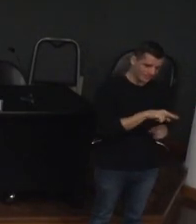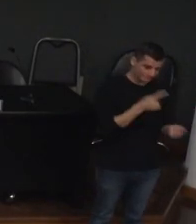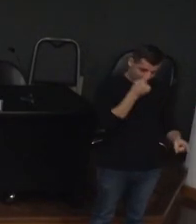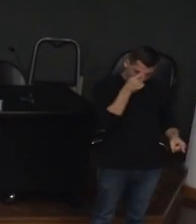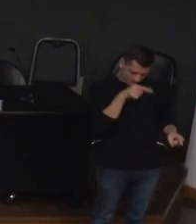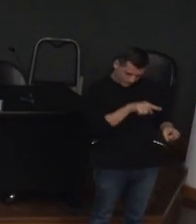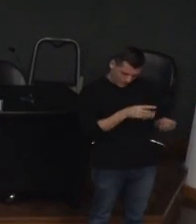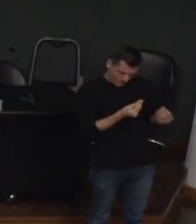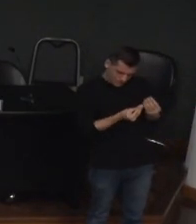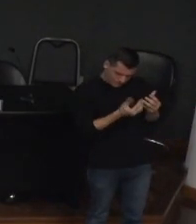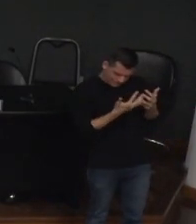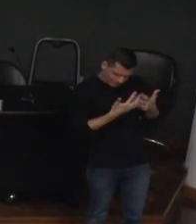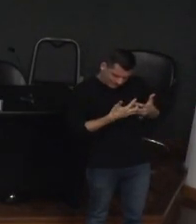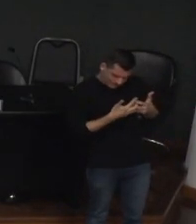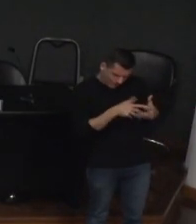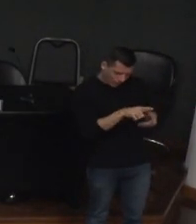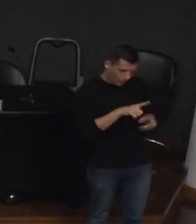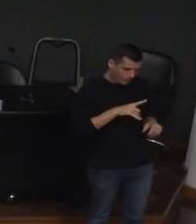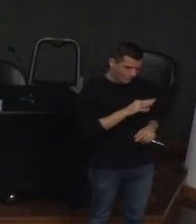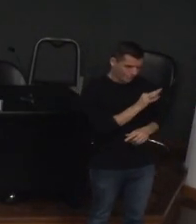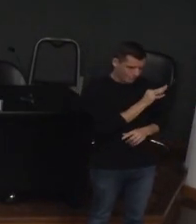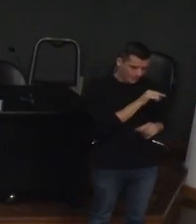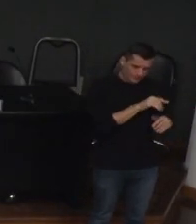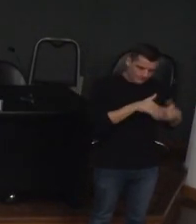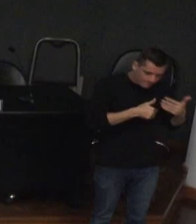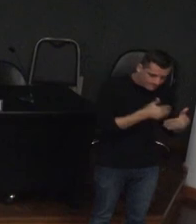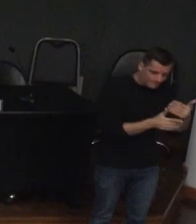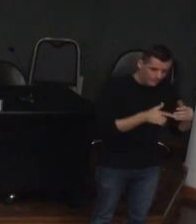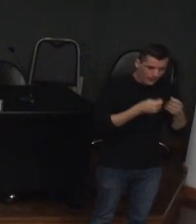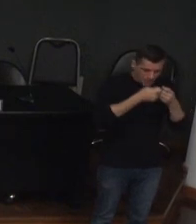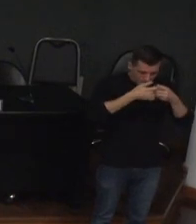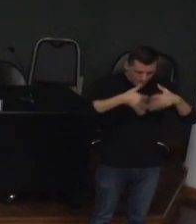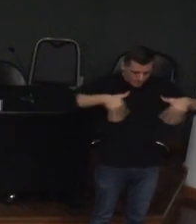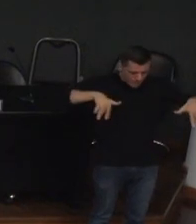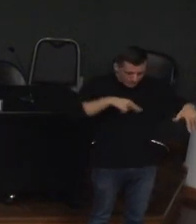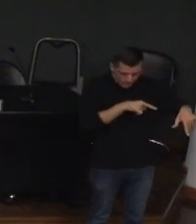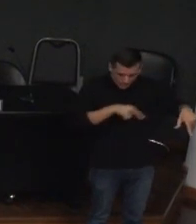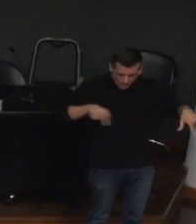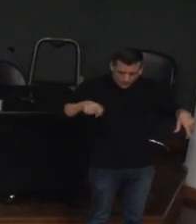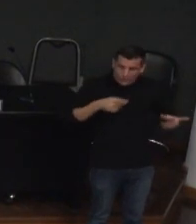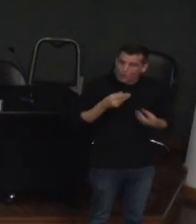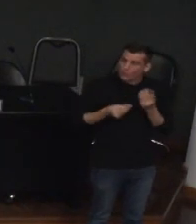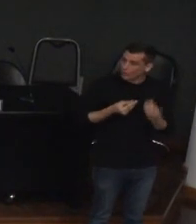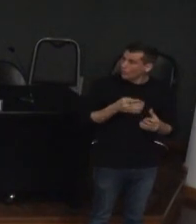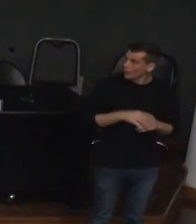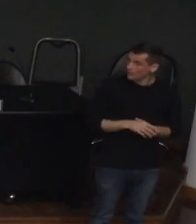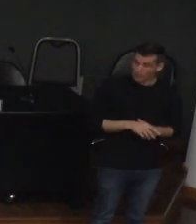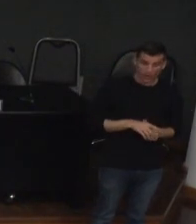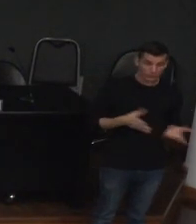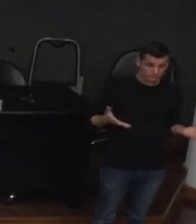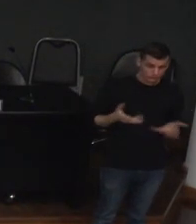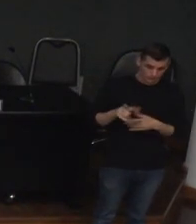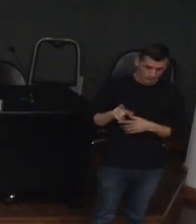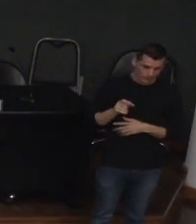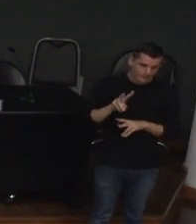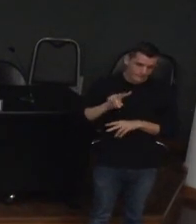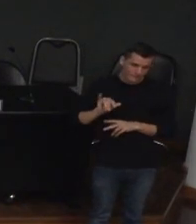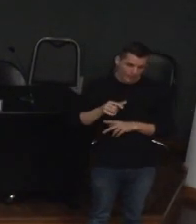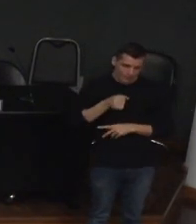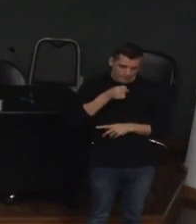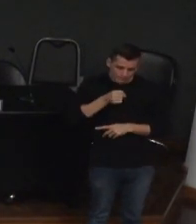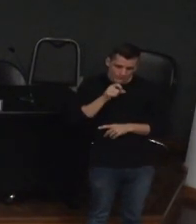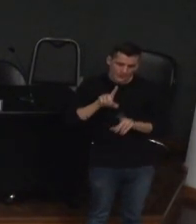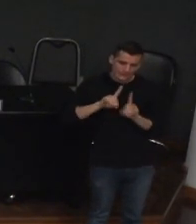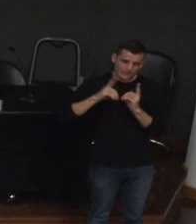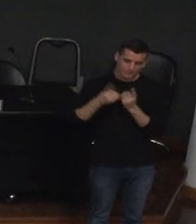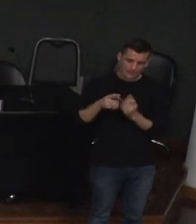aí tecnicamente para vocês entenderem essa questão do mapeamento? A gente provavelmente vai estar entrevistando um departamento